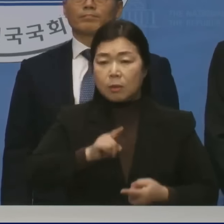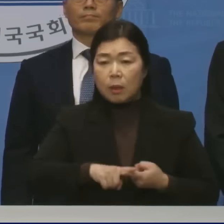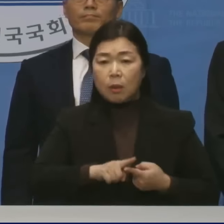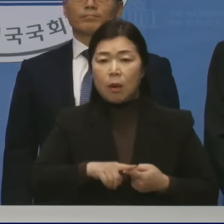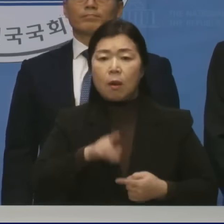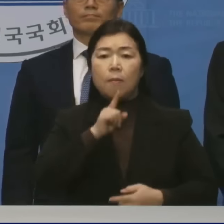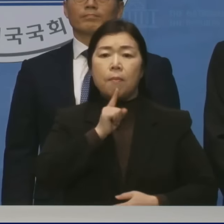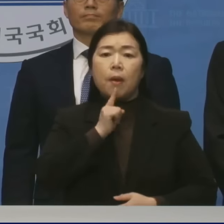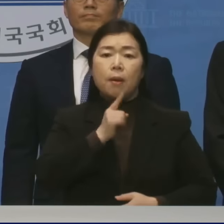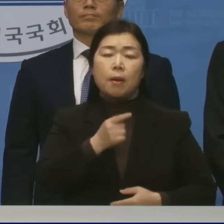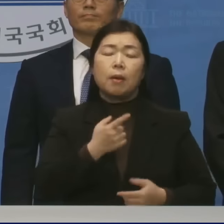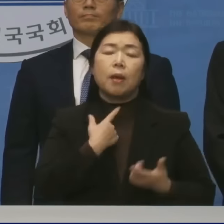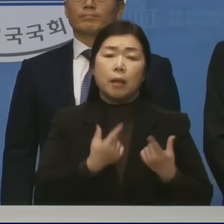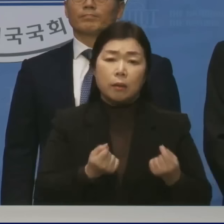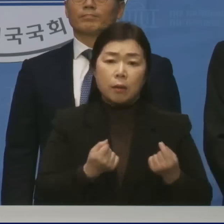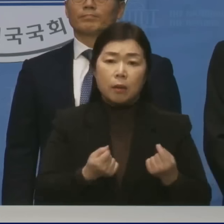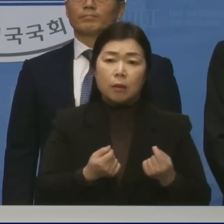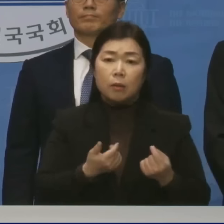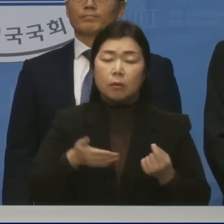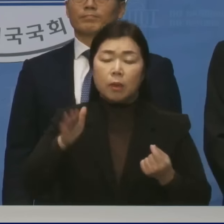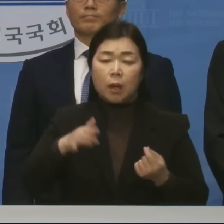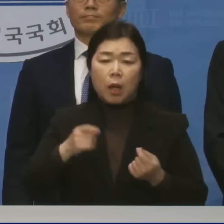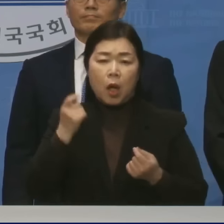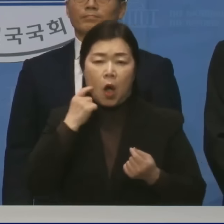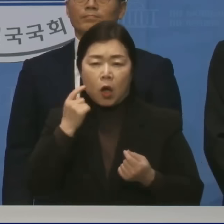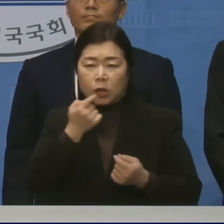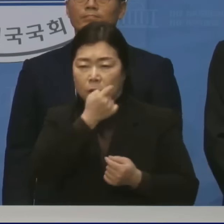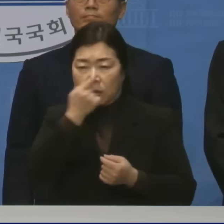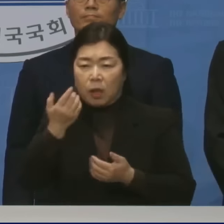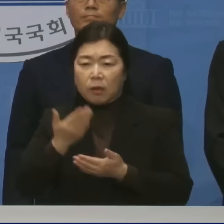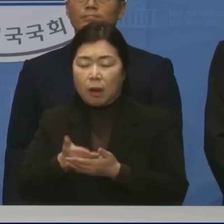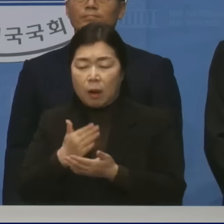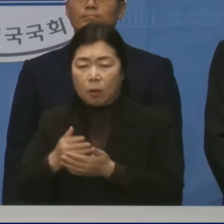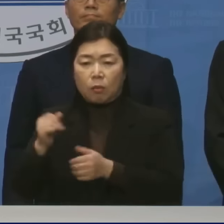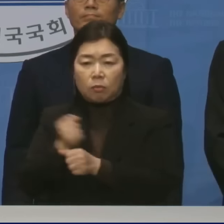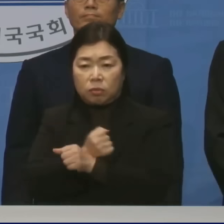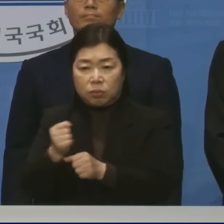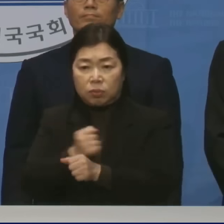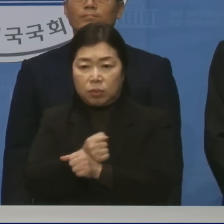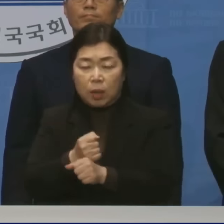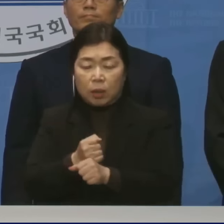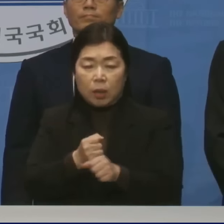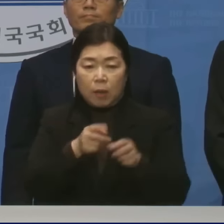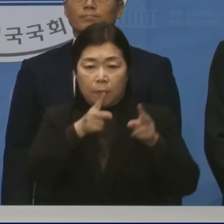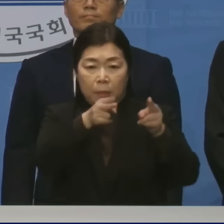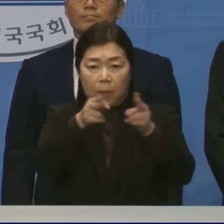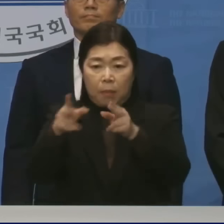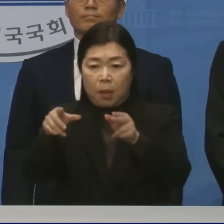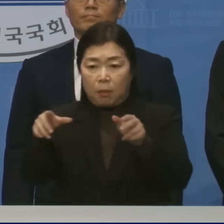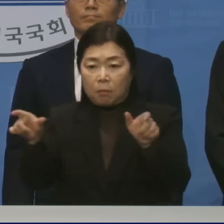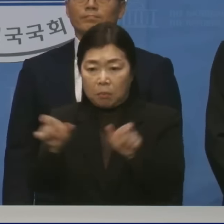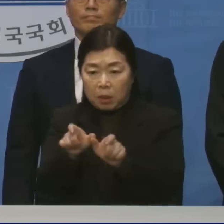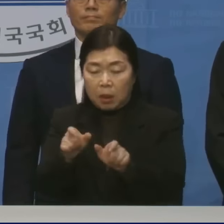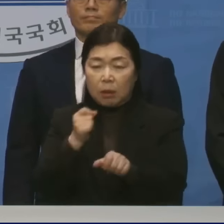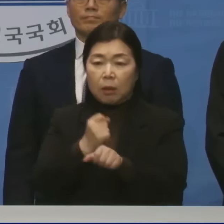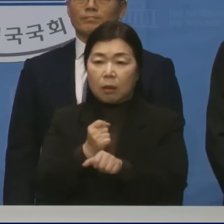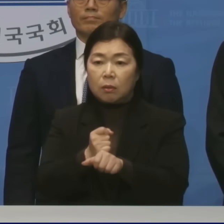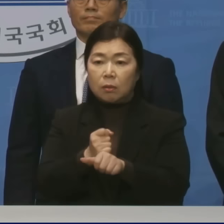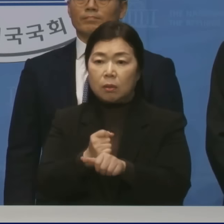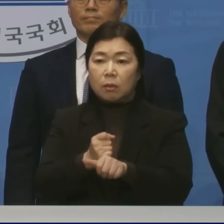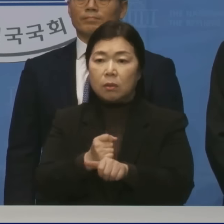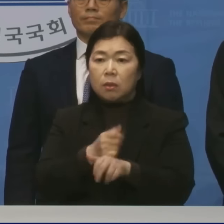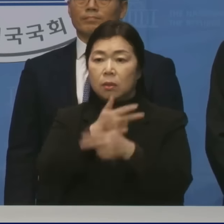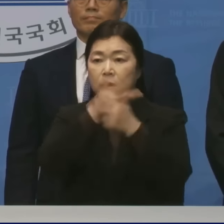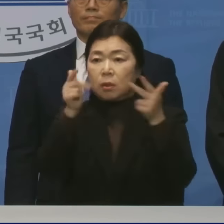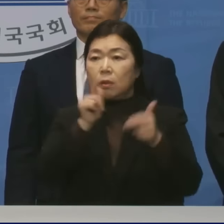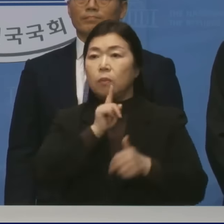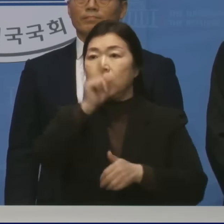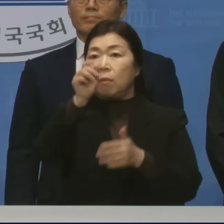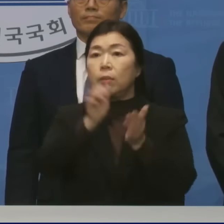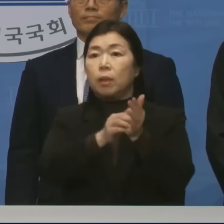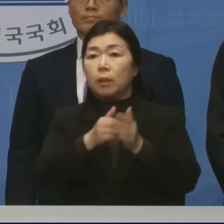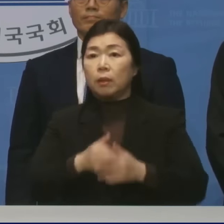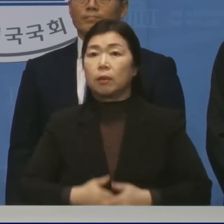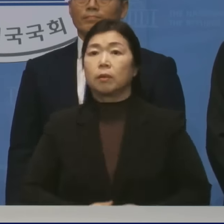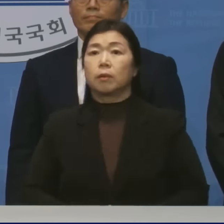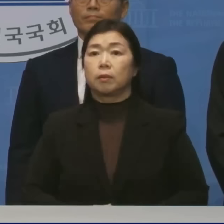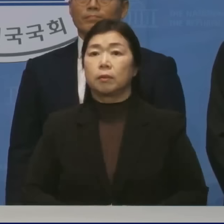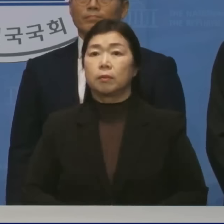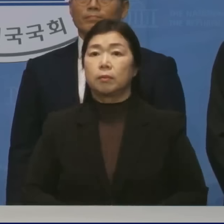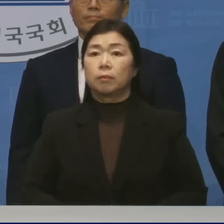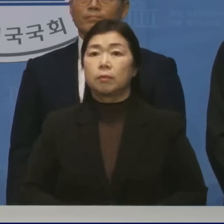반복해서 했던 말을 위증교사라고 왜곡 날조하여 이재명 대표를 기소했습니다.